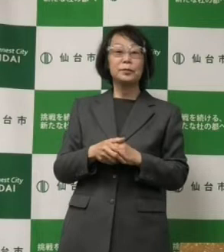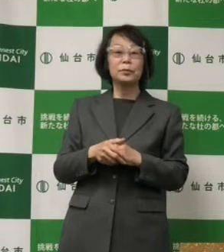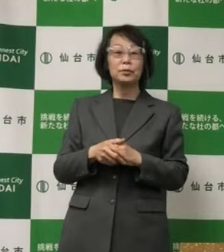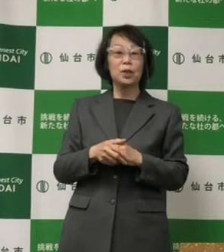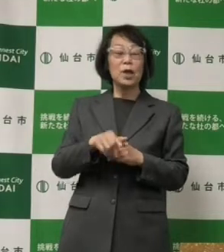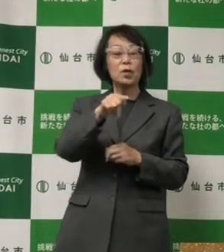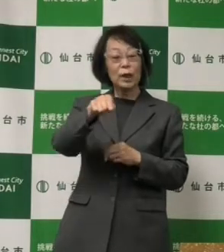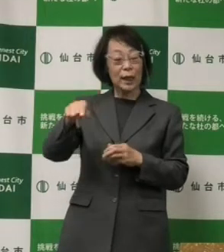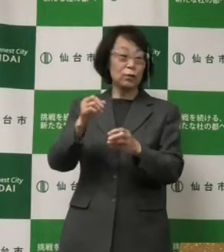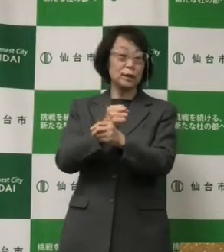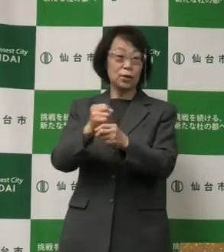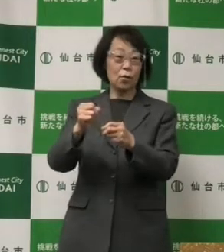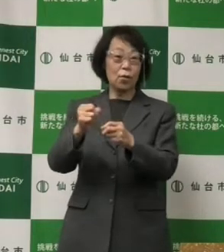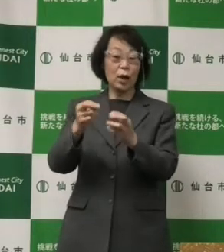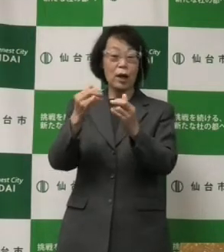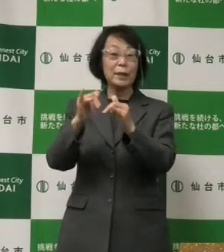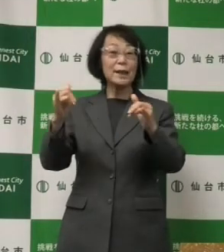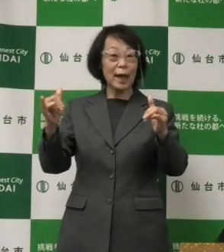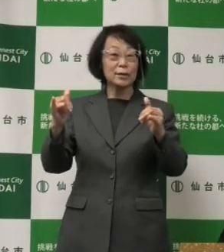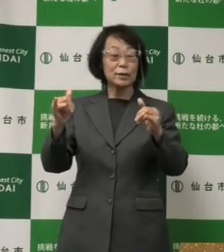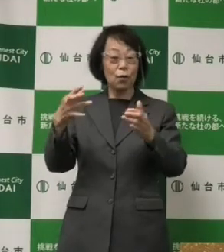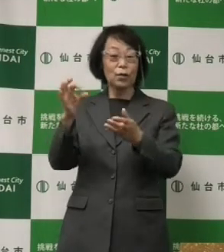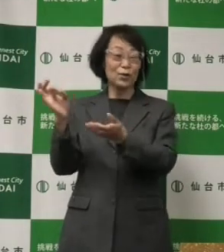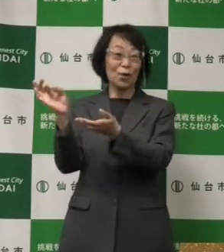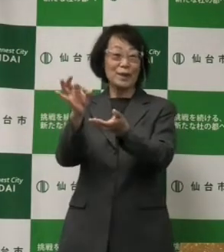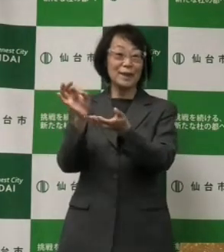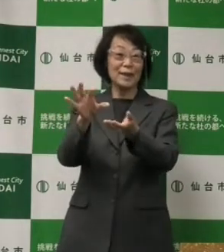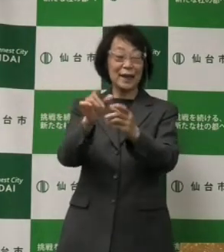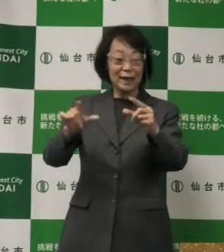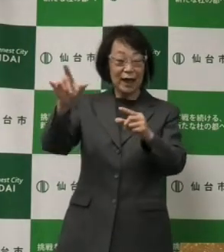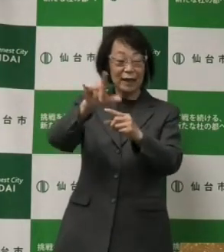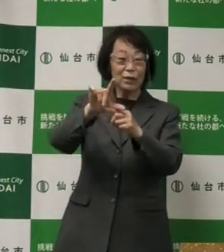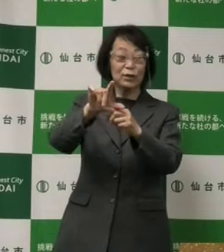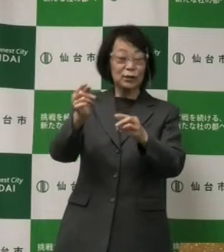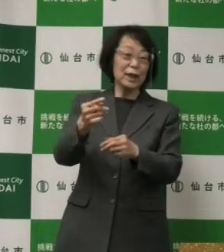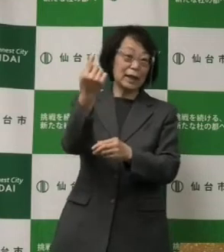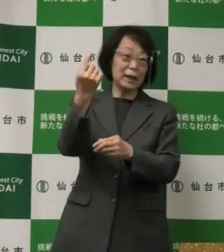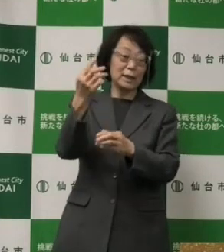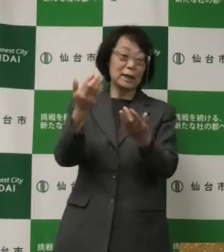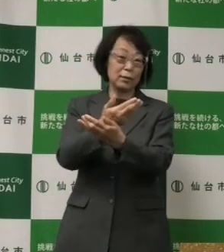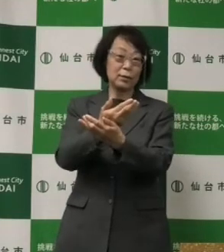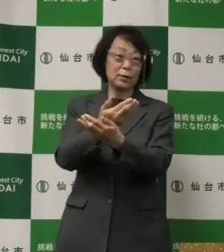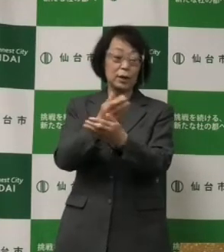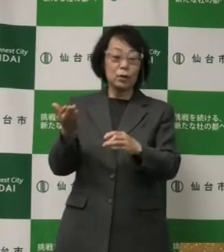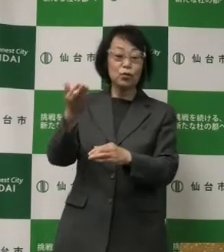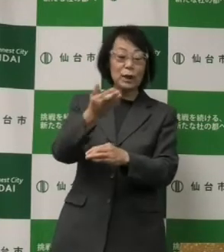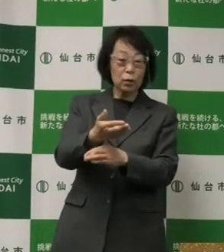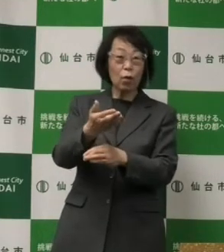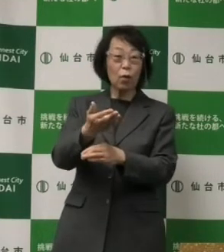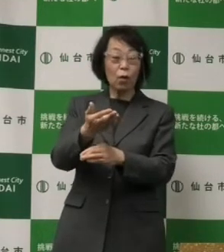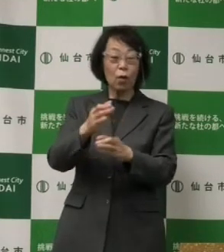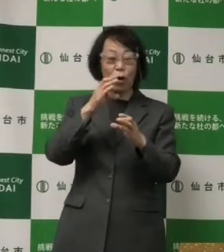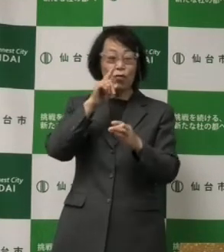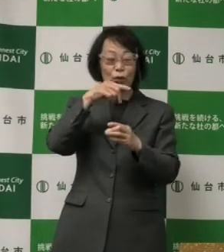これらの事業が民間投資のさらなる喚起を図るきっかけとなりそして次の老朽